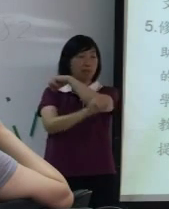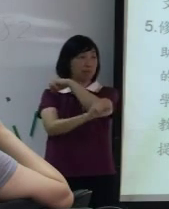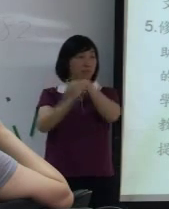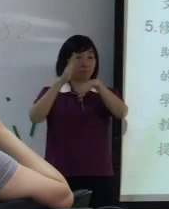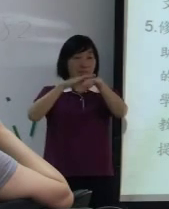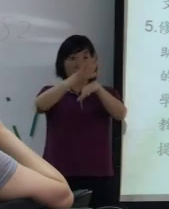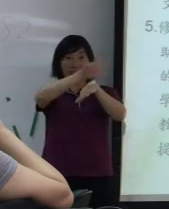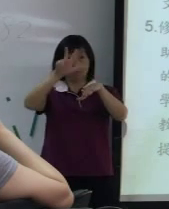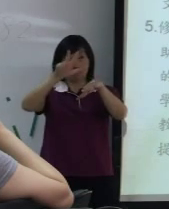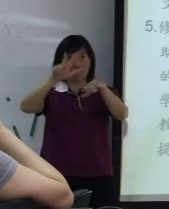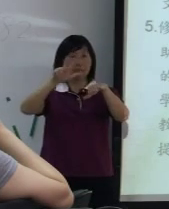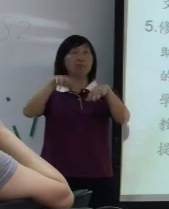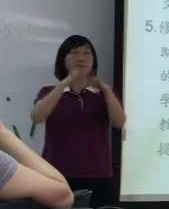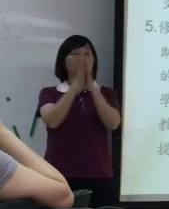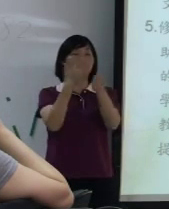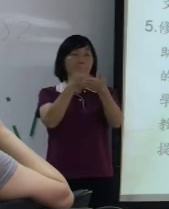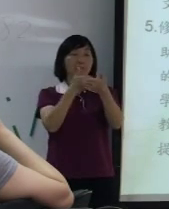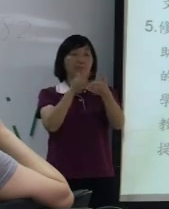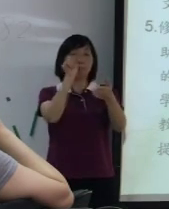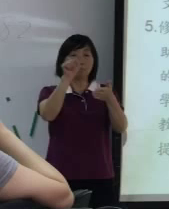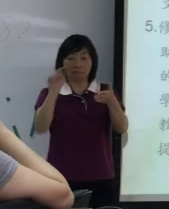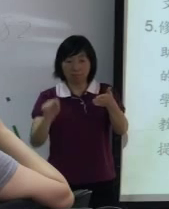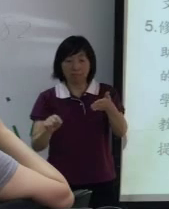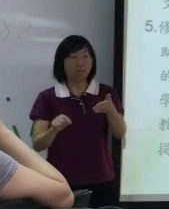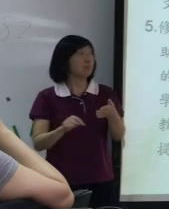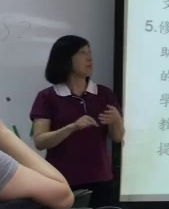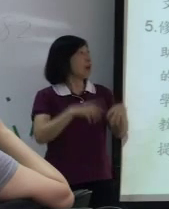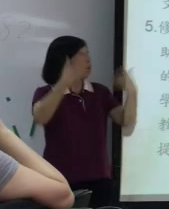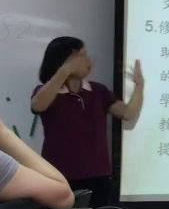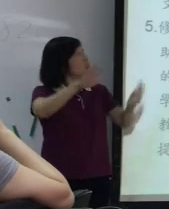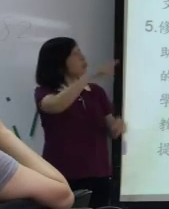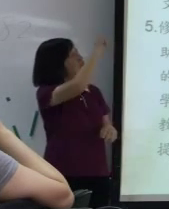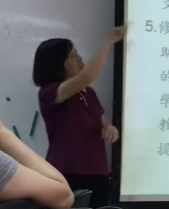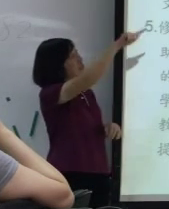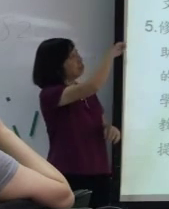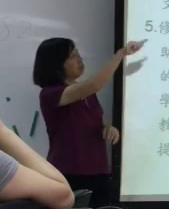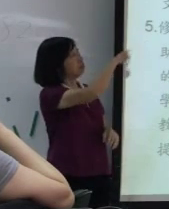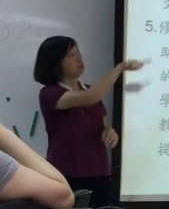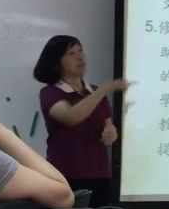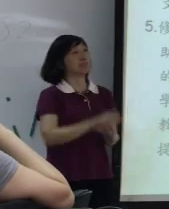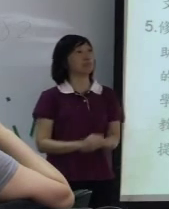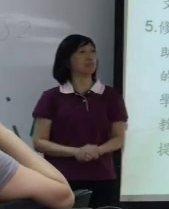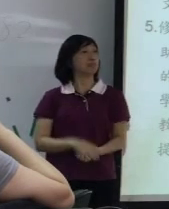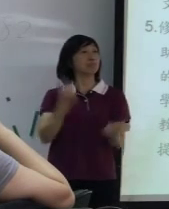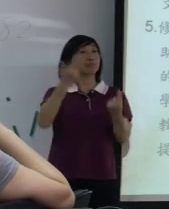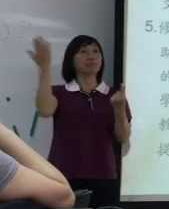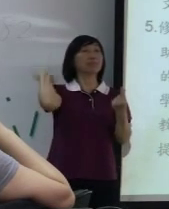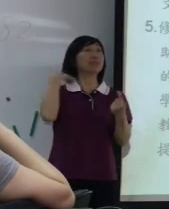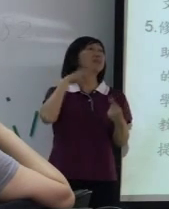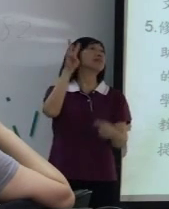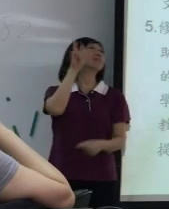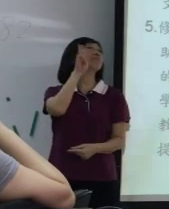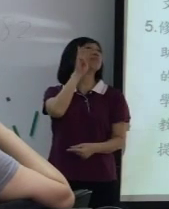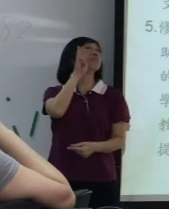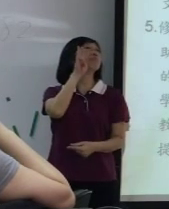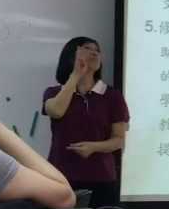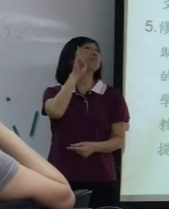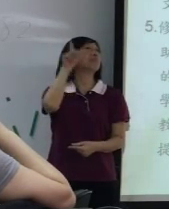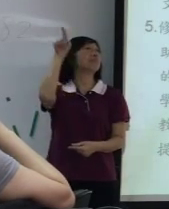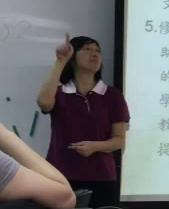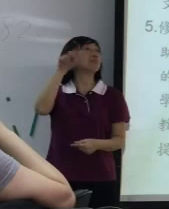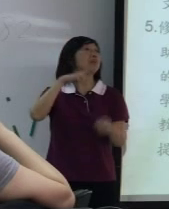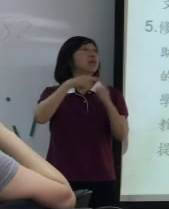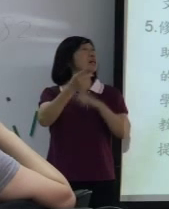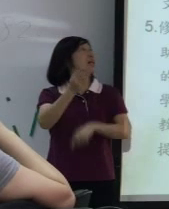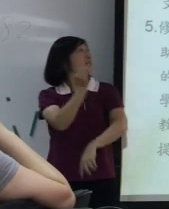60个基本手势图，我们还有这么多的附录哦。还有以前史文翰和陈